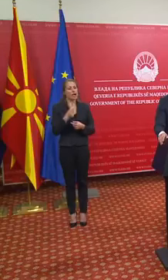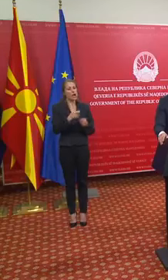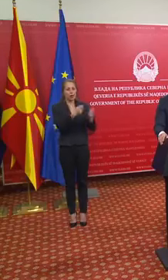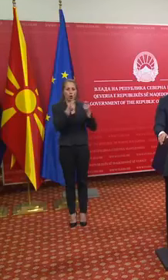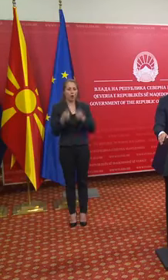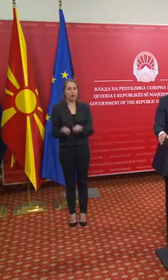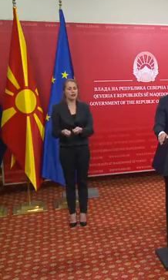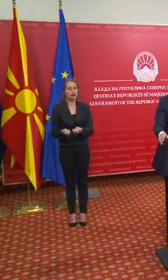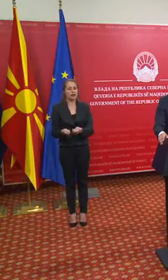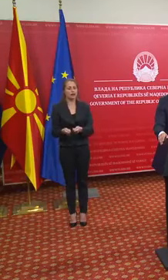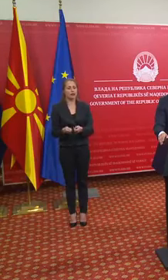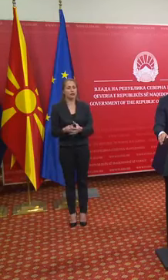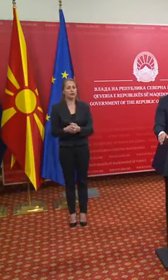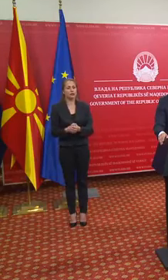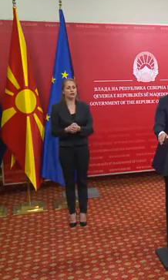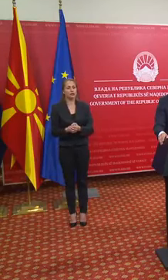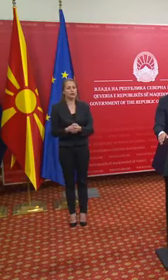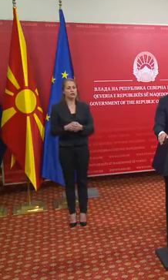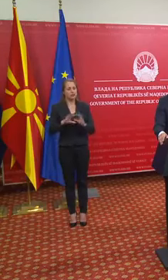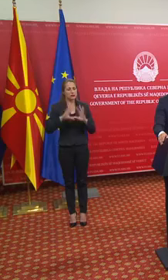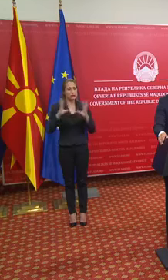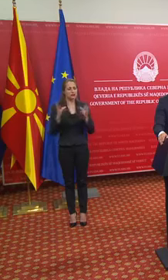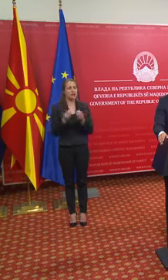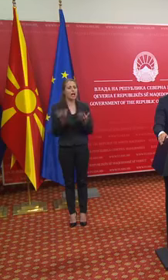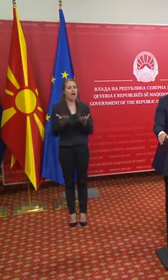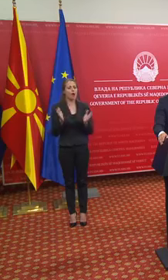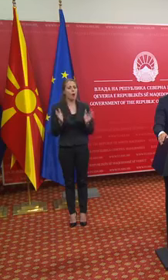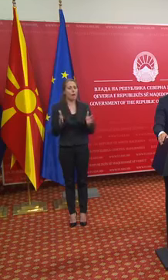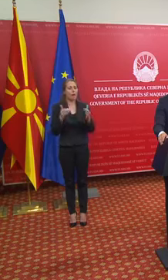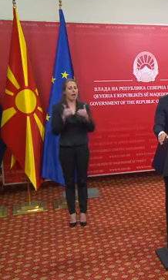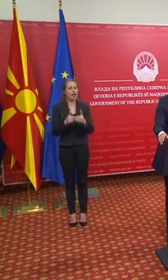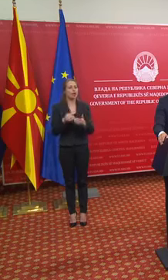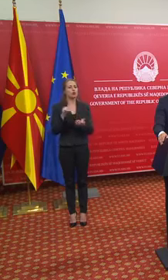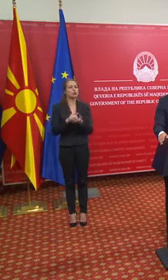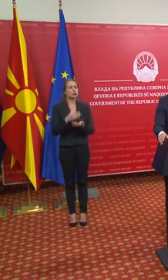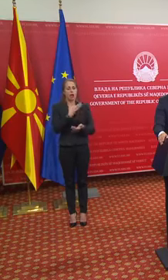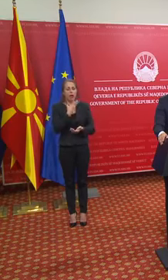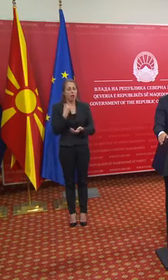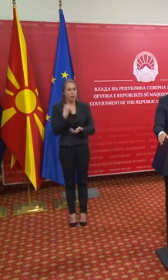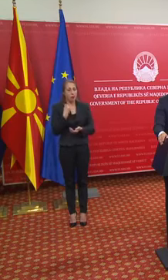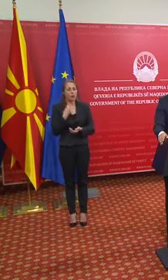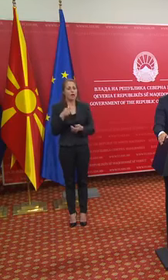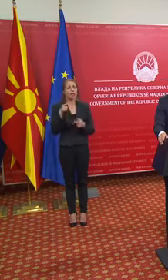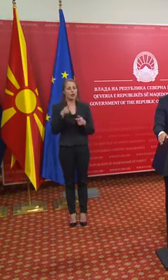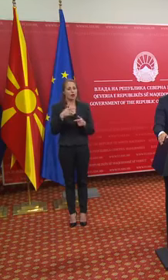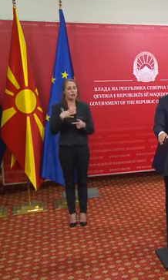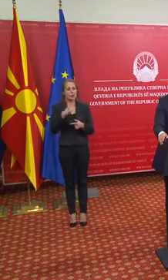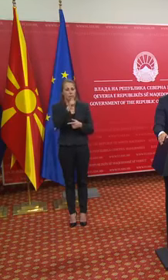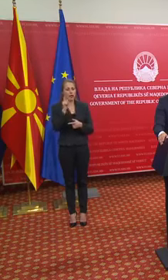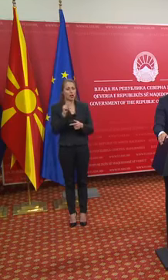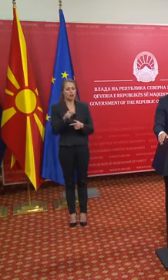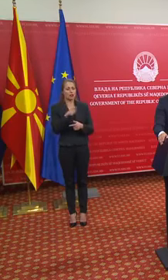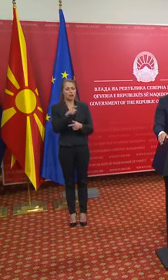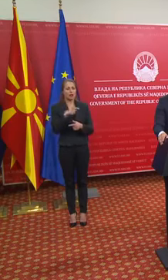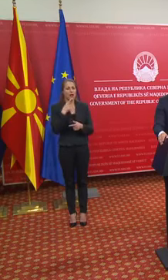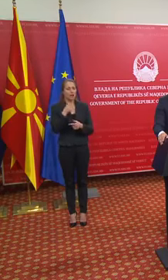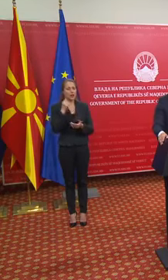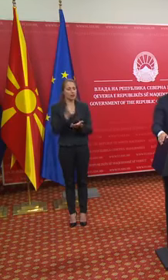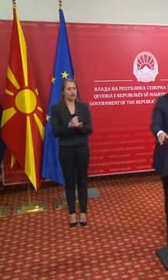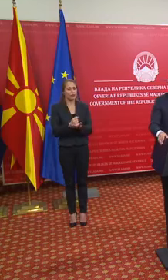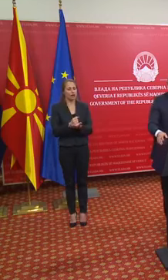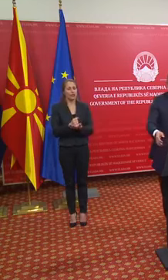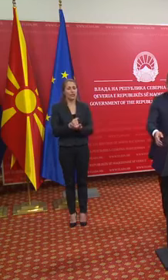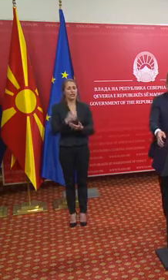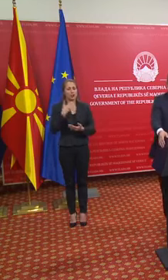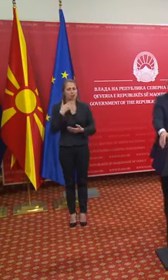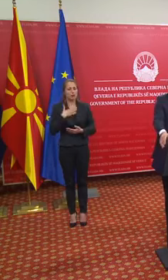донесени за сите како во пакет, меѓутоа се уште ги нема. Исто така и затоа има прашање, бидејќи тврда дека имаат